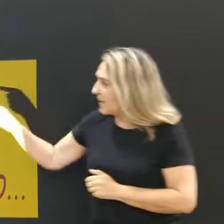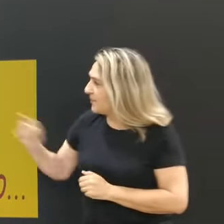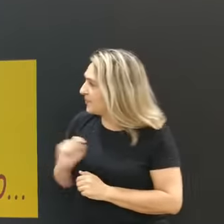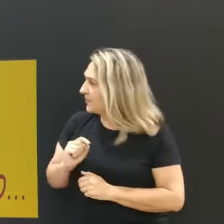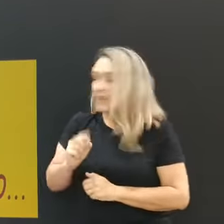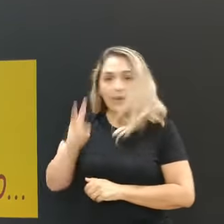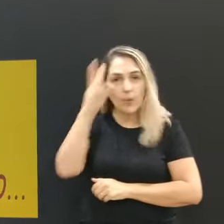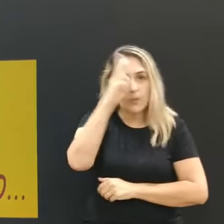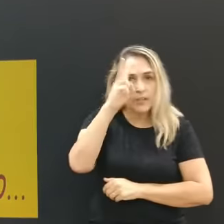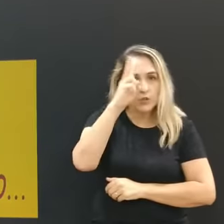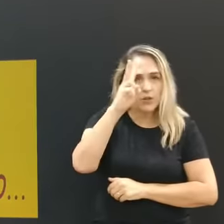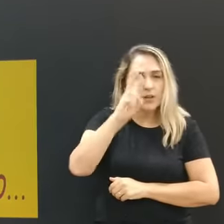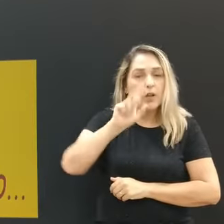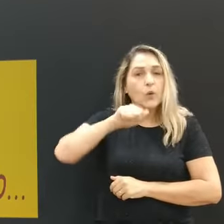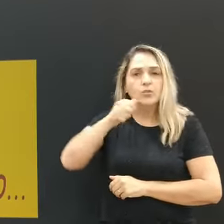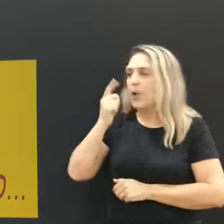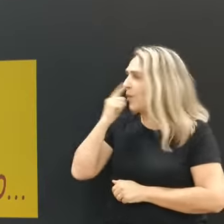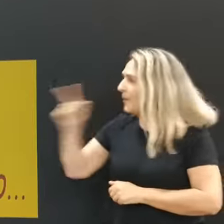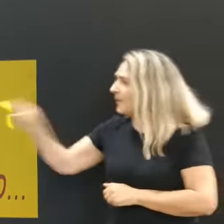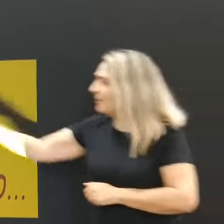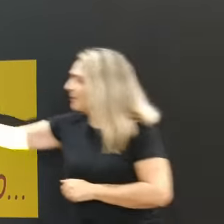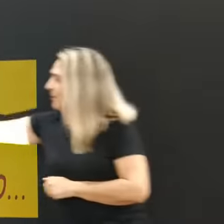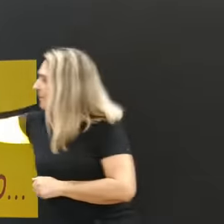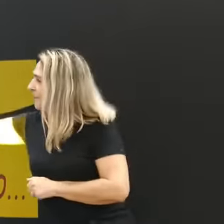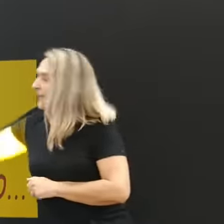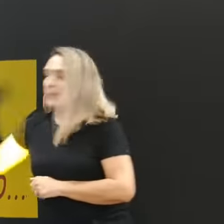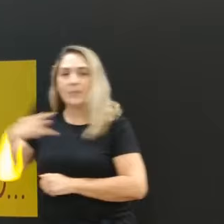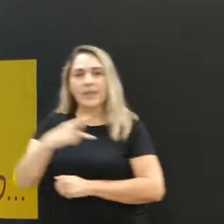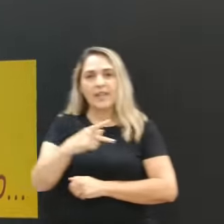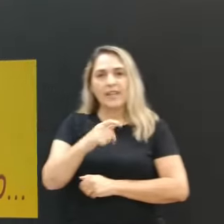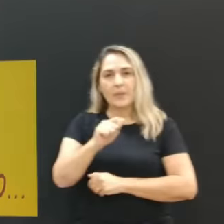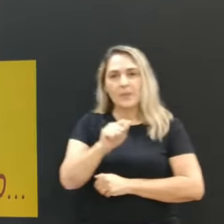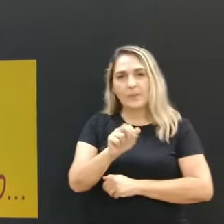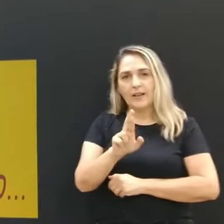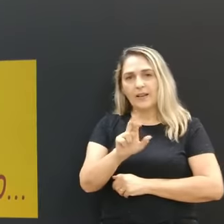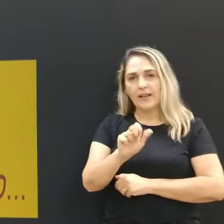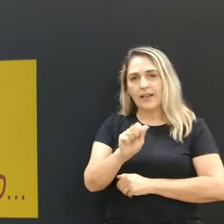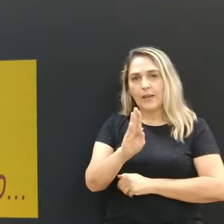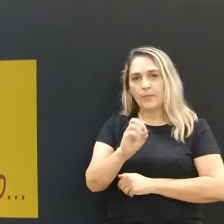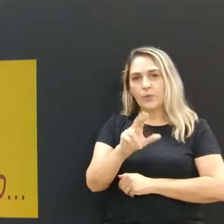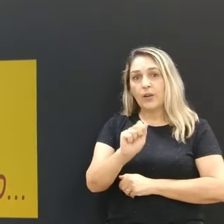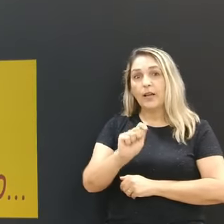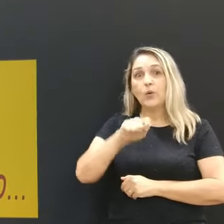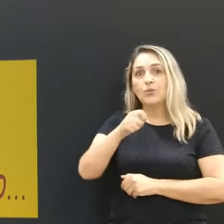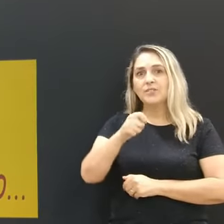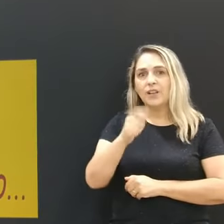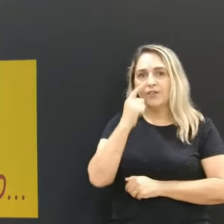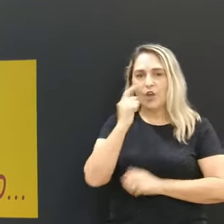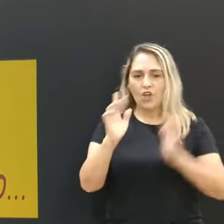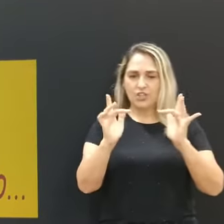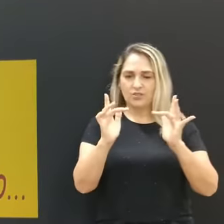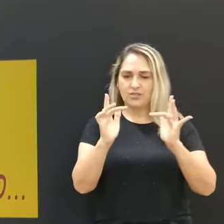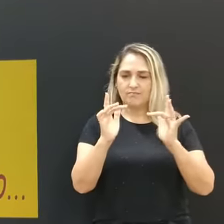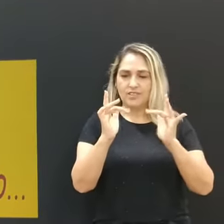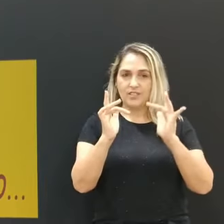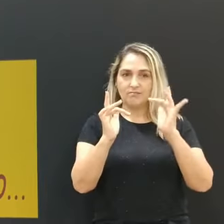hoje. Então, o título é uma parábola do fariseu. Esse